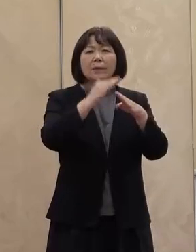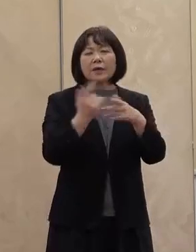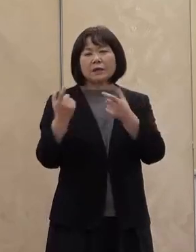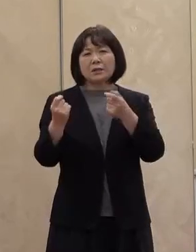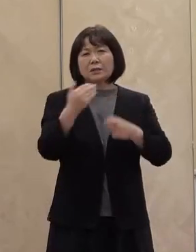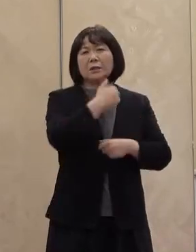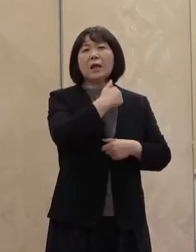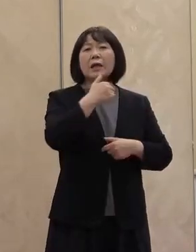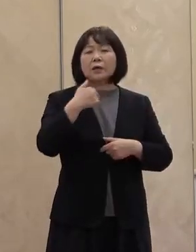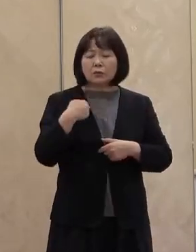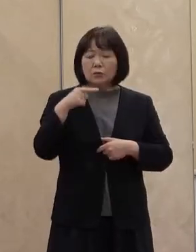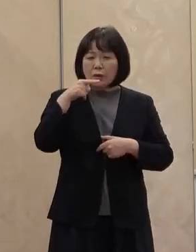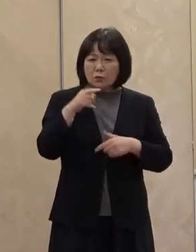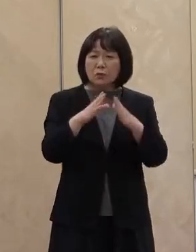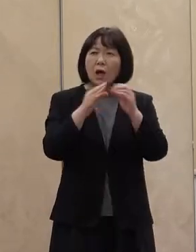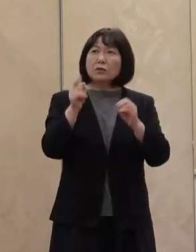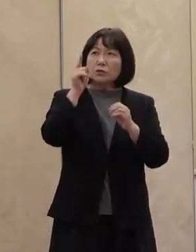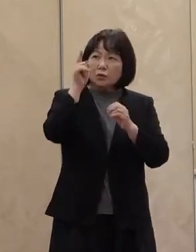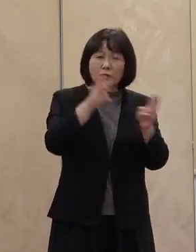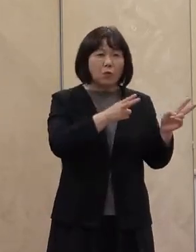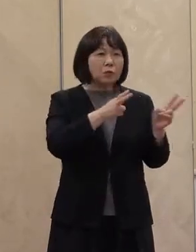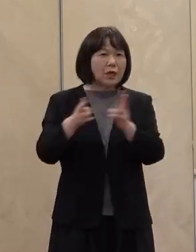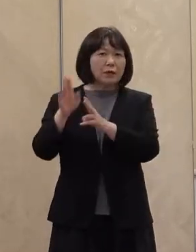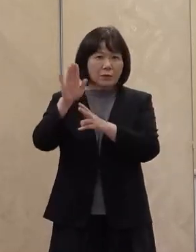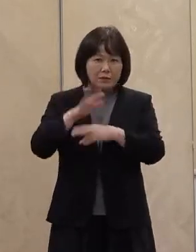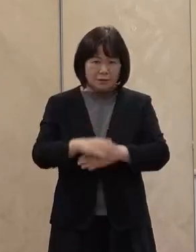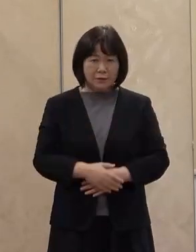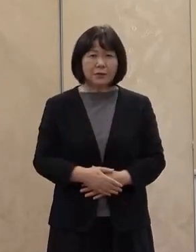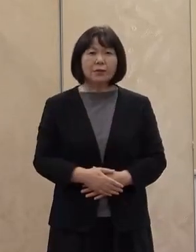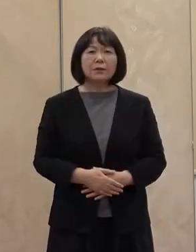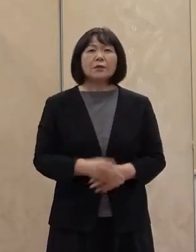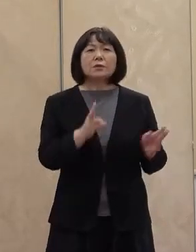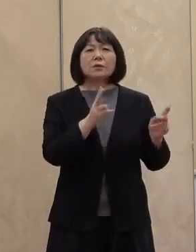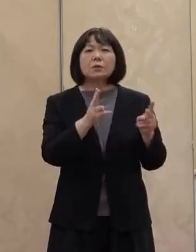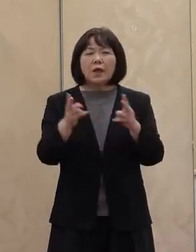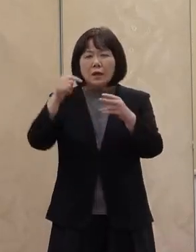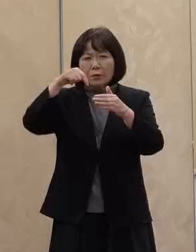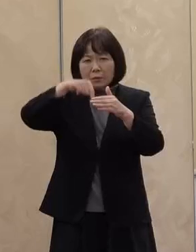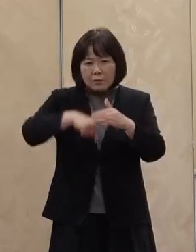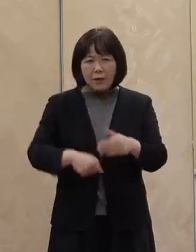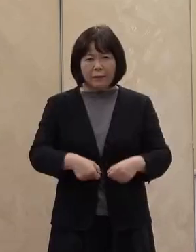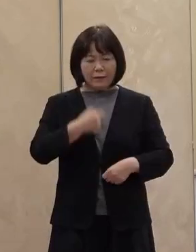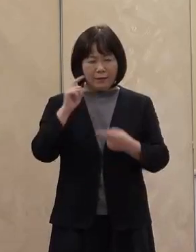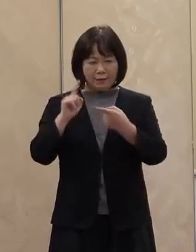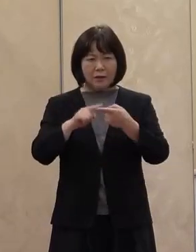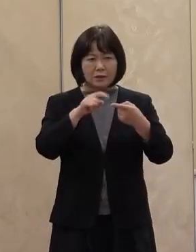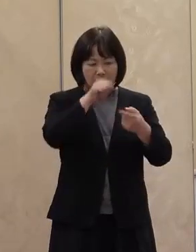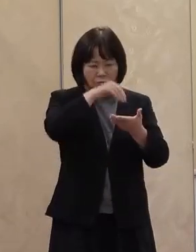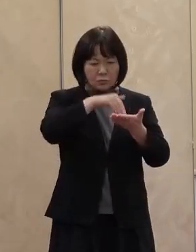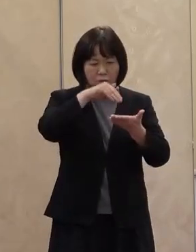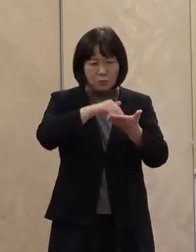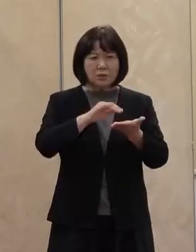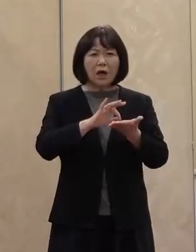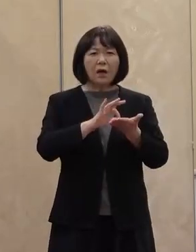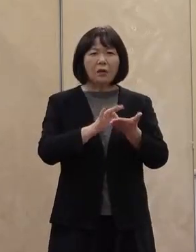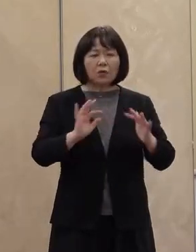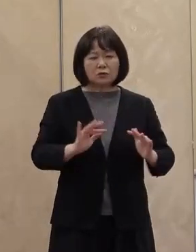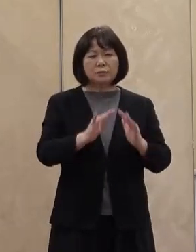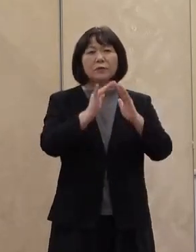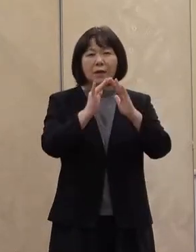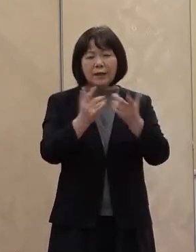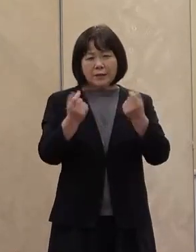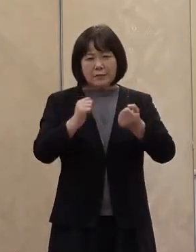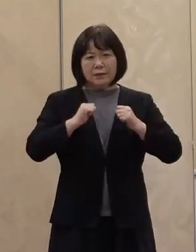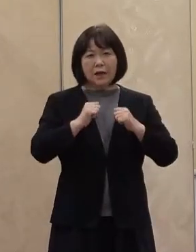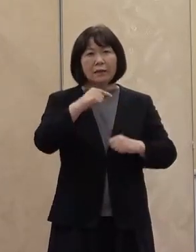るというのが国の制度ですから、まあ、その制度の中で適切に予算を編成して予算執行